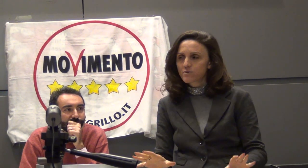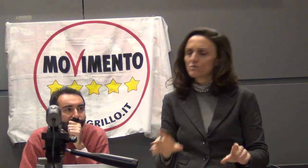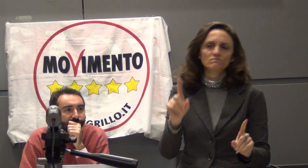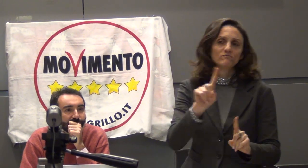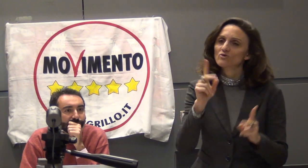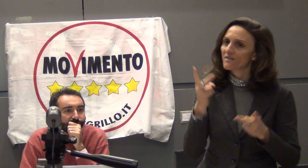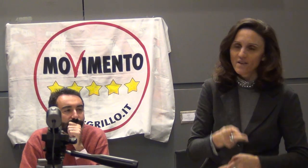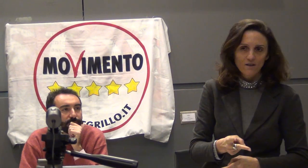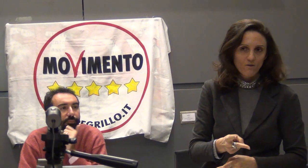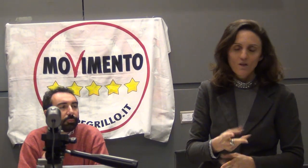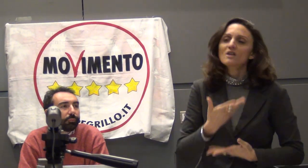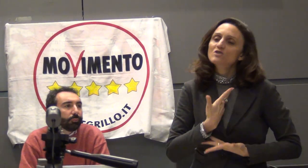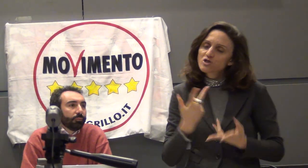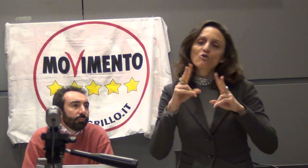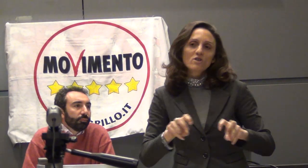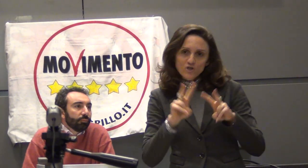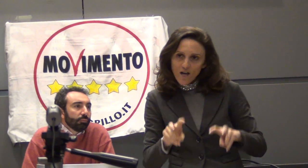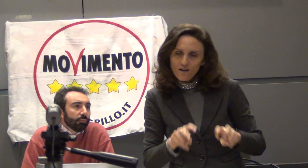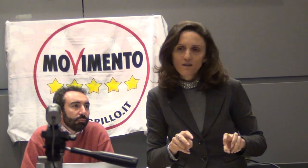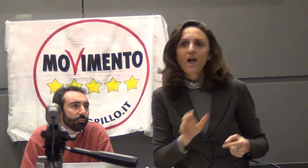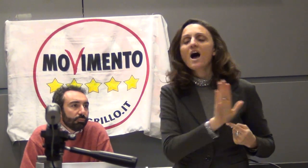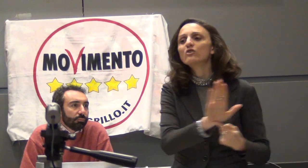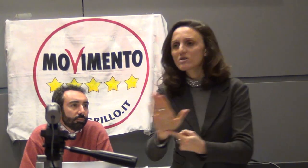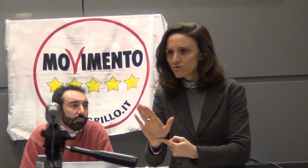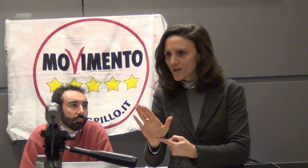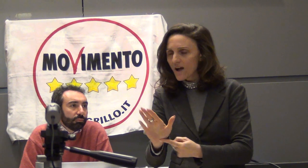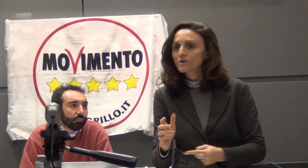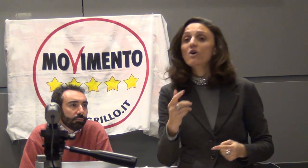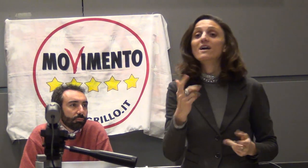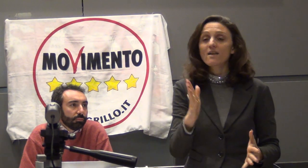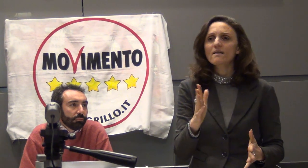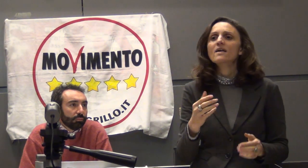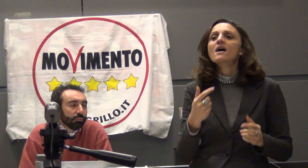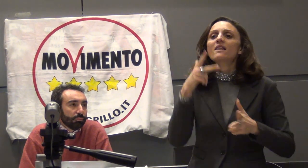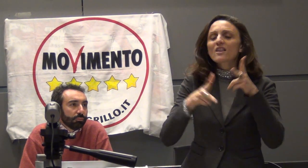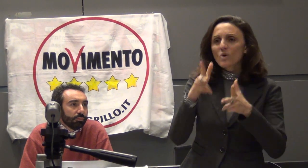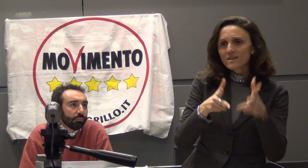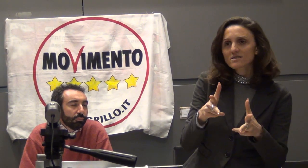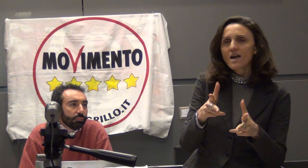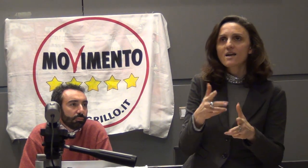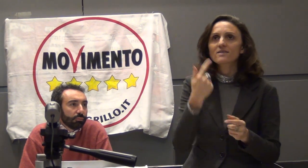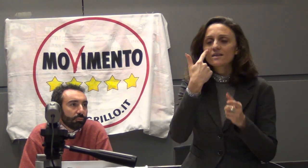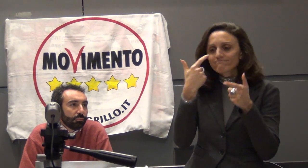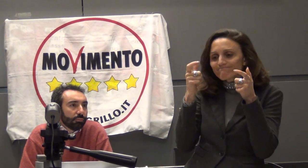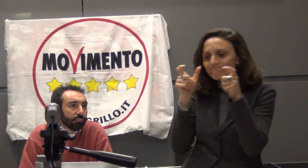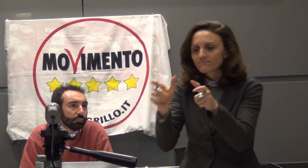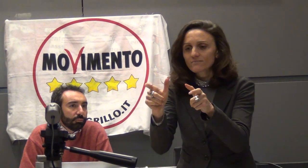che dicono che si impara la lingua dei segni e poi non parlerà più, non è così, perché le ricerche hanno dimostrato che la lingua dei segni,